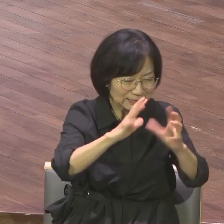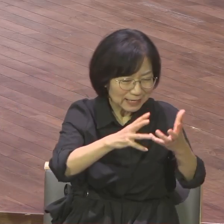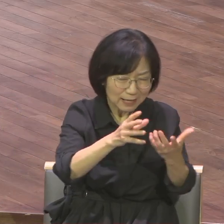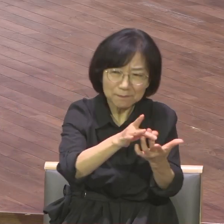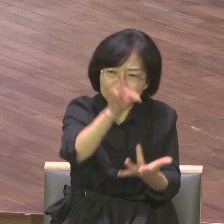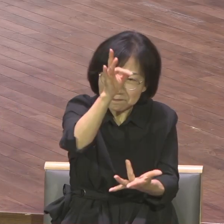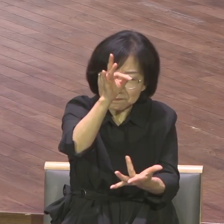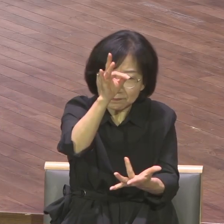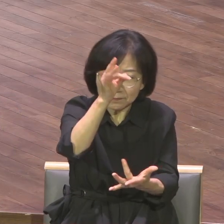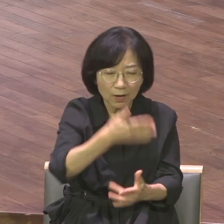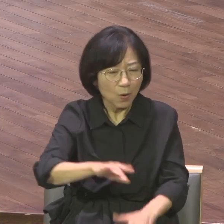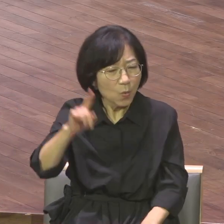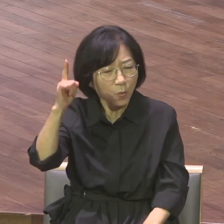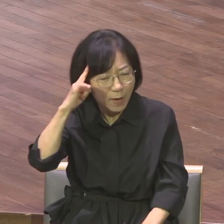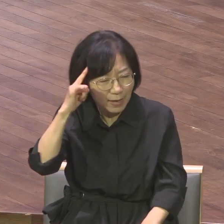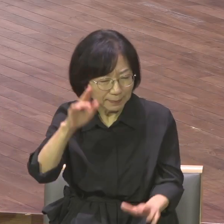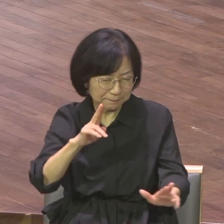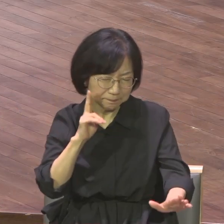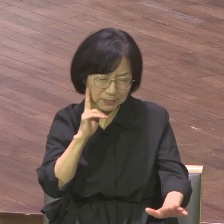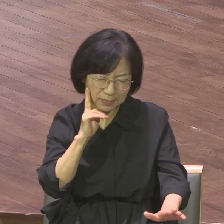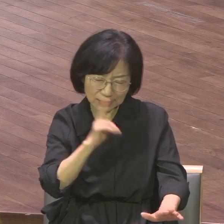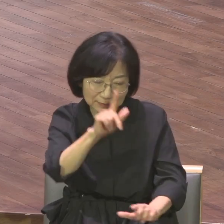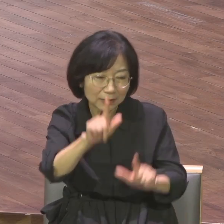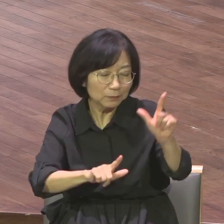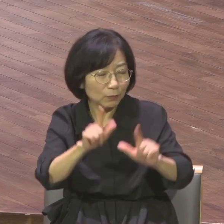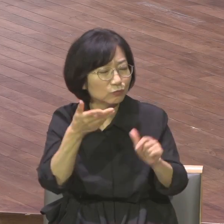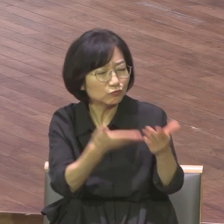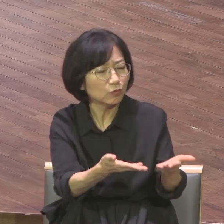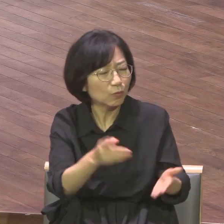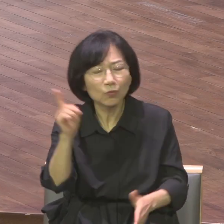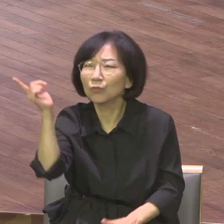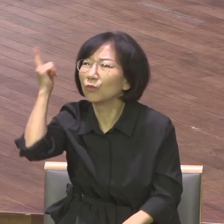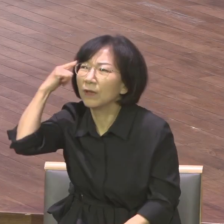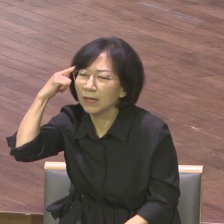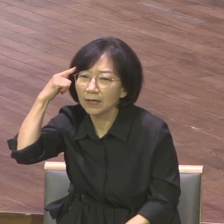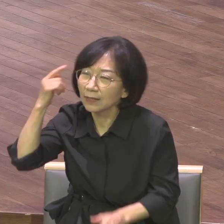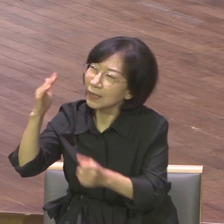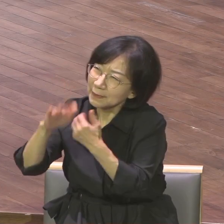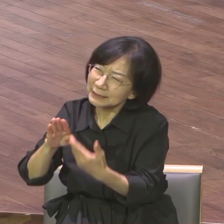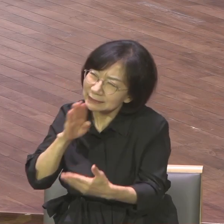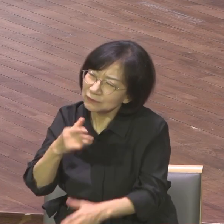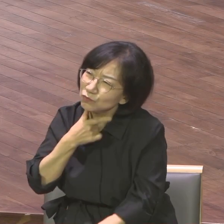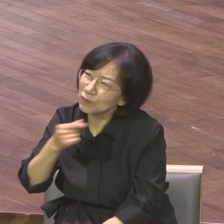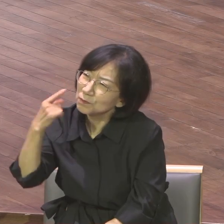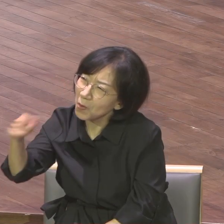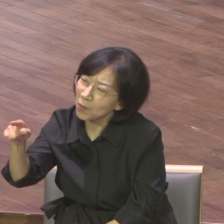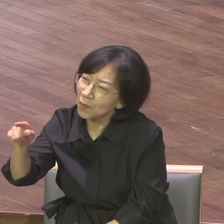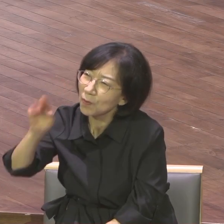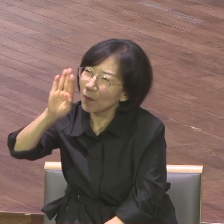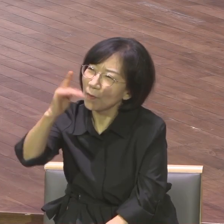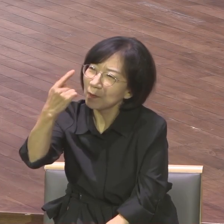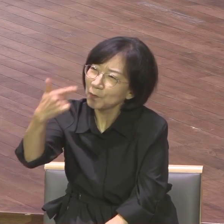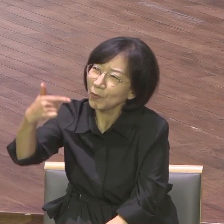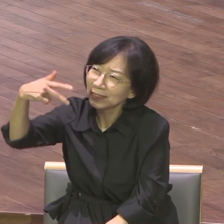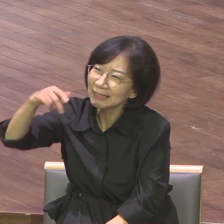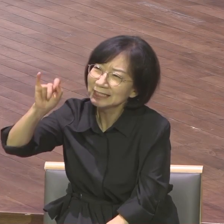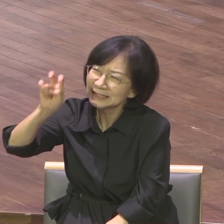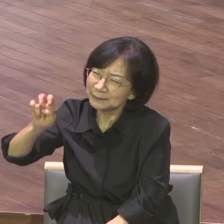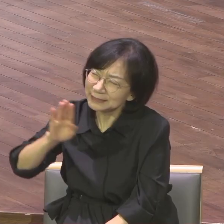만드시는 하나님의 본심이 어디에 있는지 이것을 발견했고